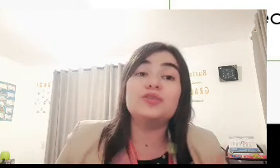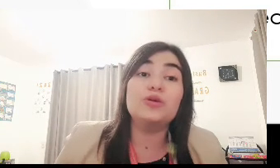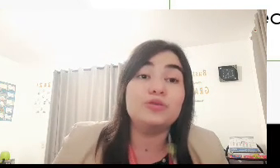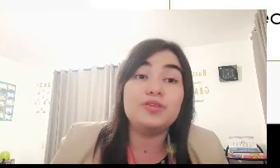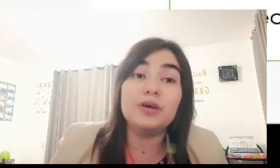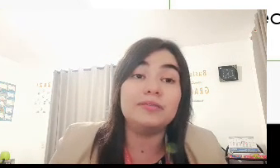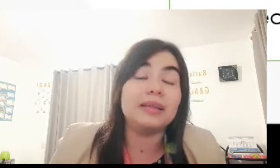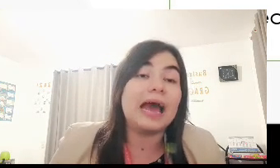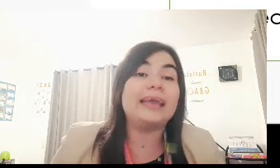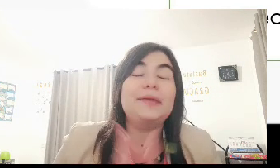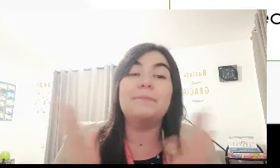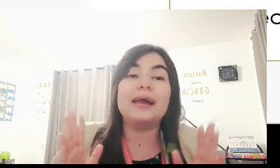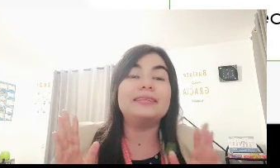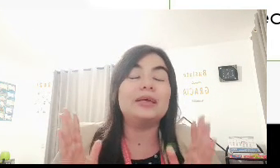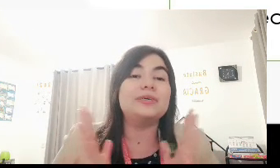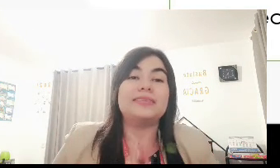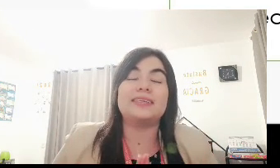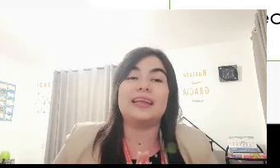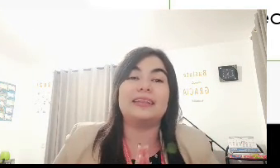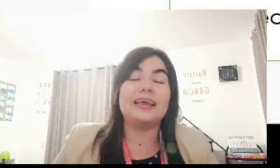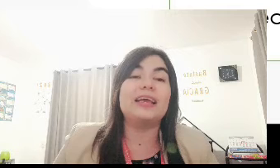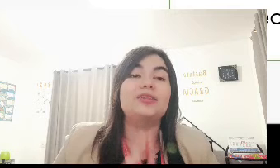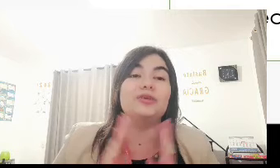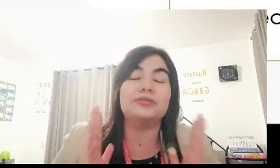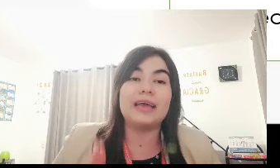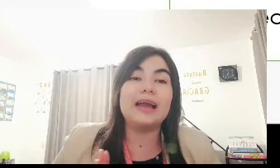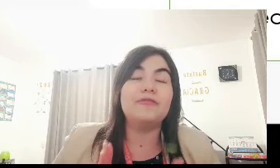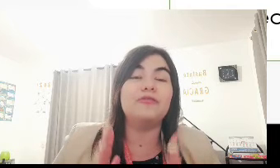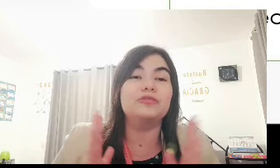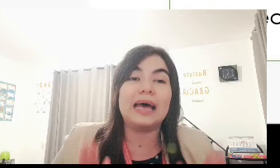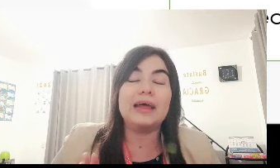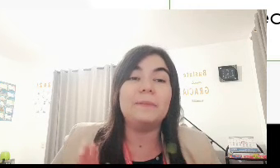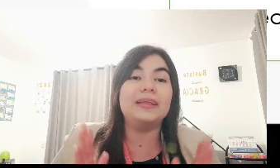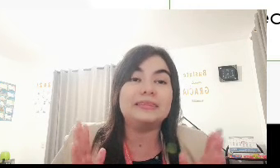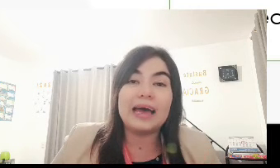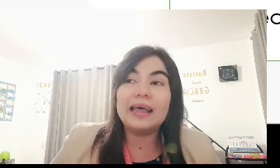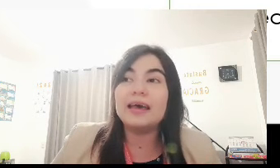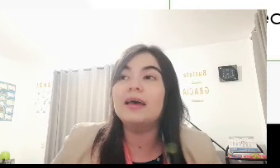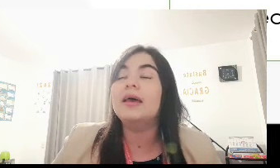Estrategia de solución. Aquí parte nuestra estrategia total